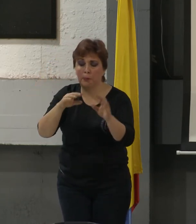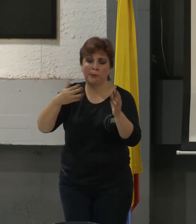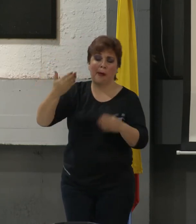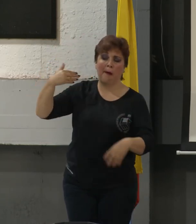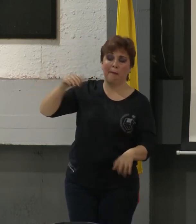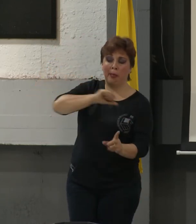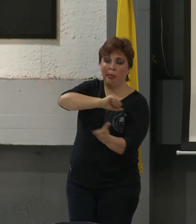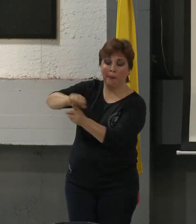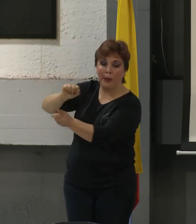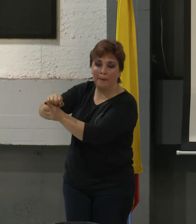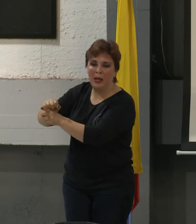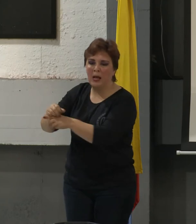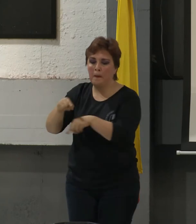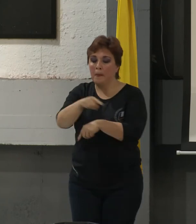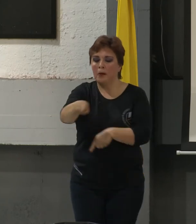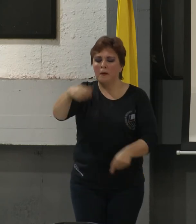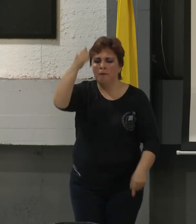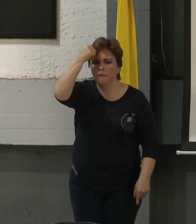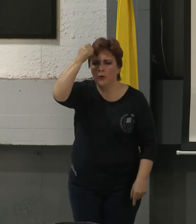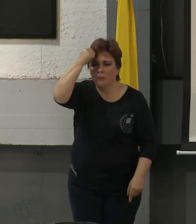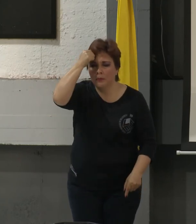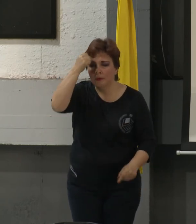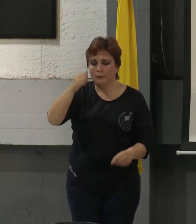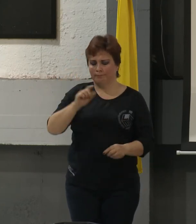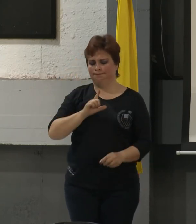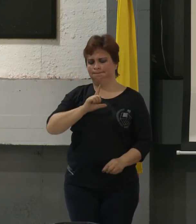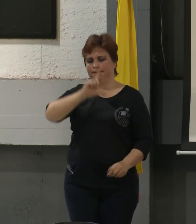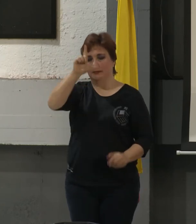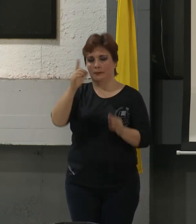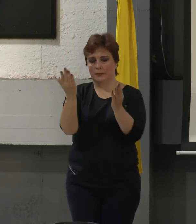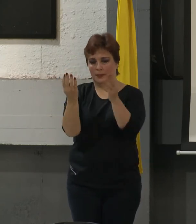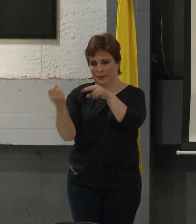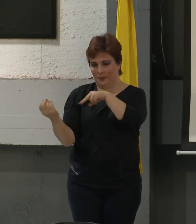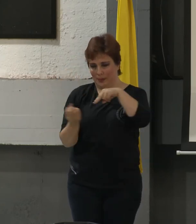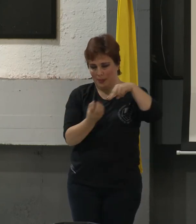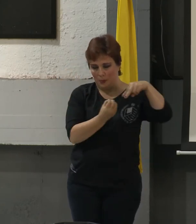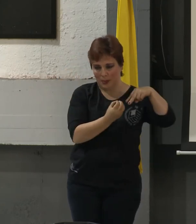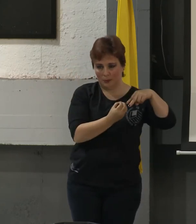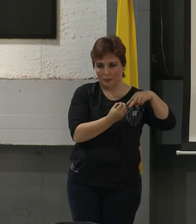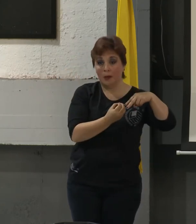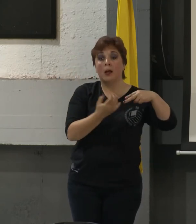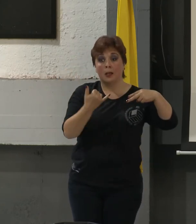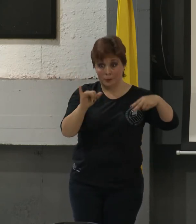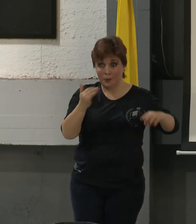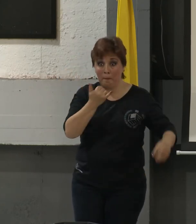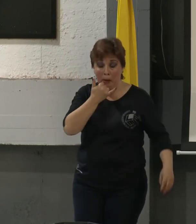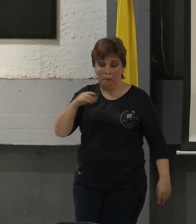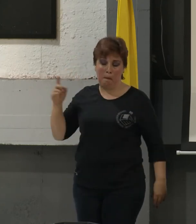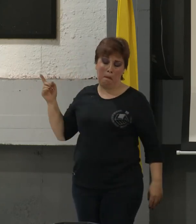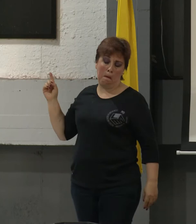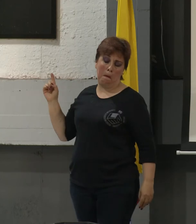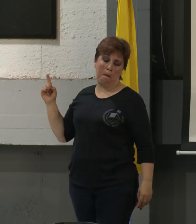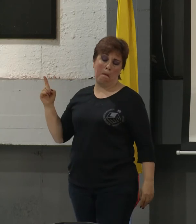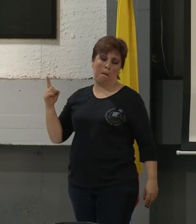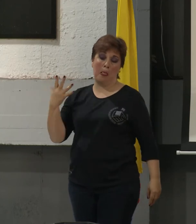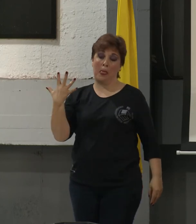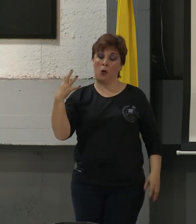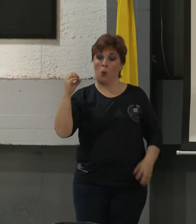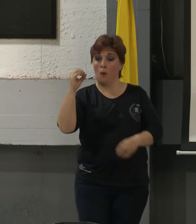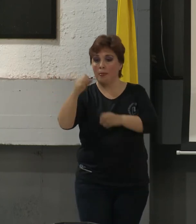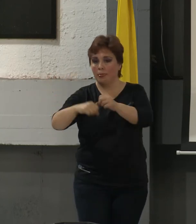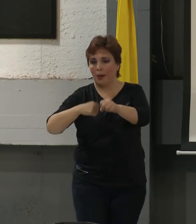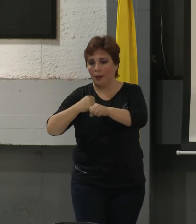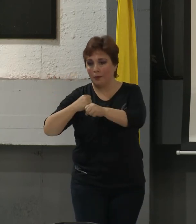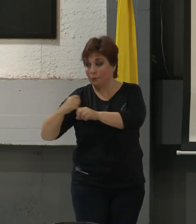maestros educadores especiales líderes de la educación han transcurrido 50 años desde su aprobación estas